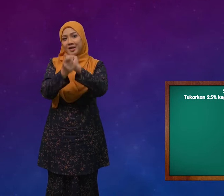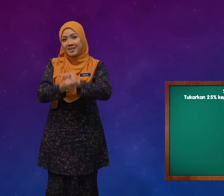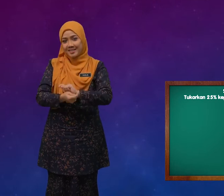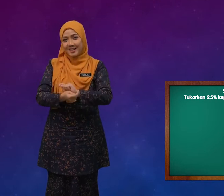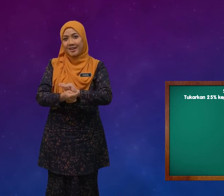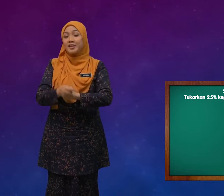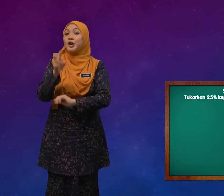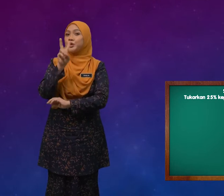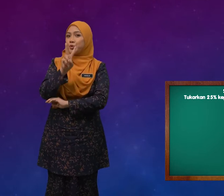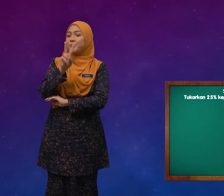Tukarkan